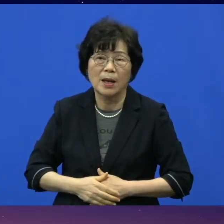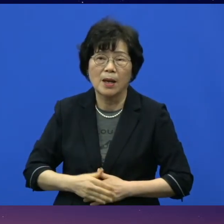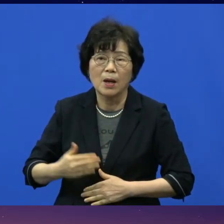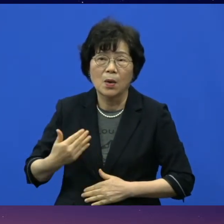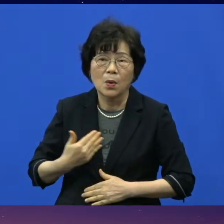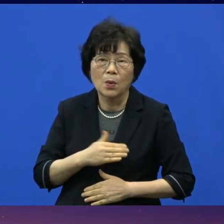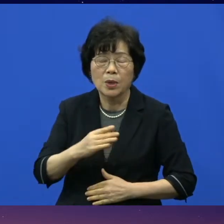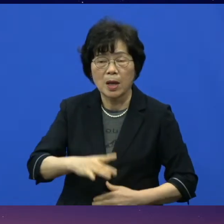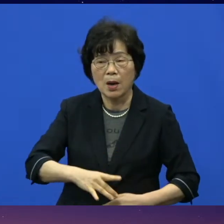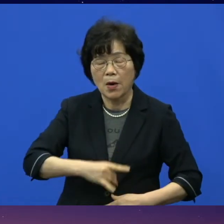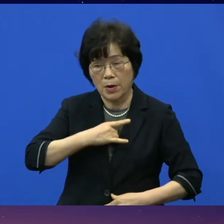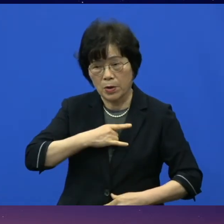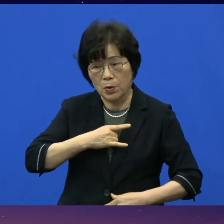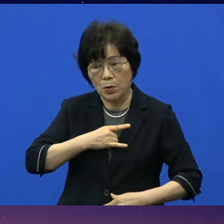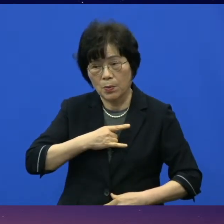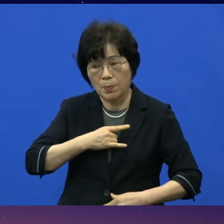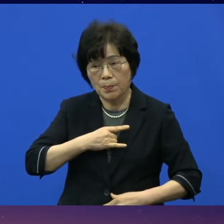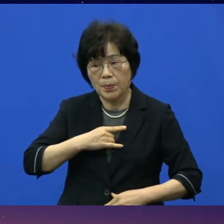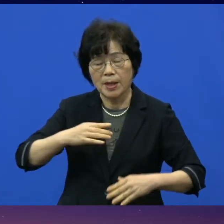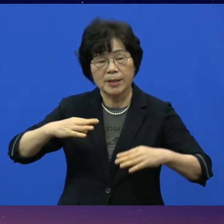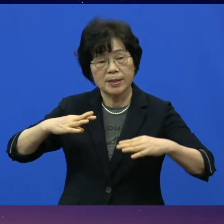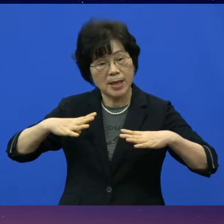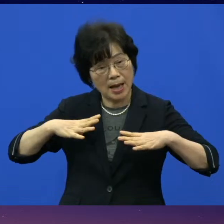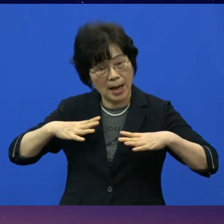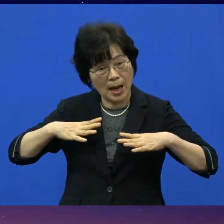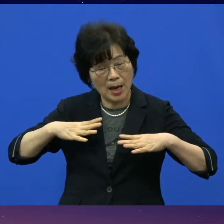우리의 의로움이나 우리의 어떤 자랑이나